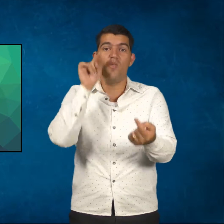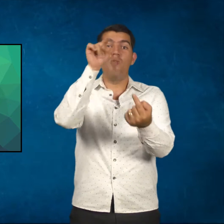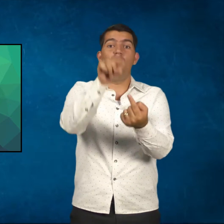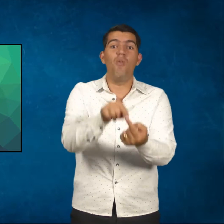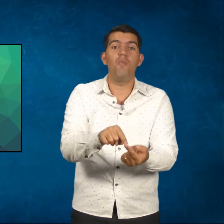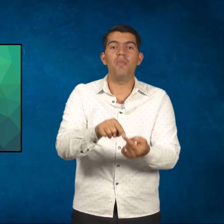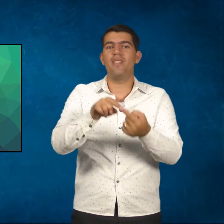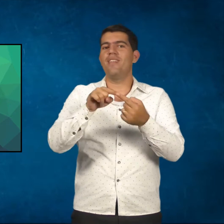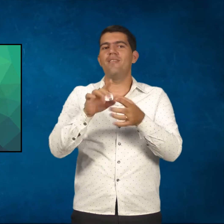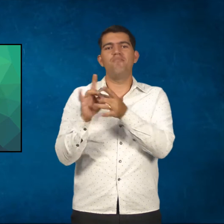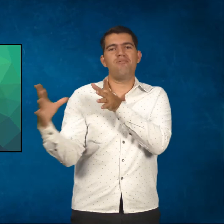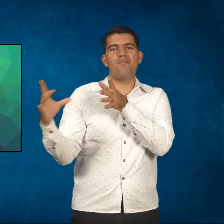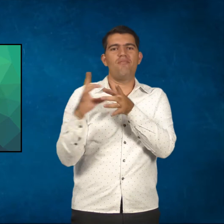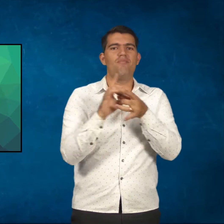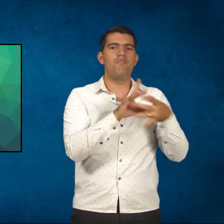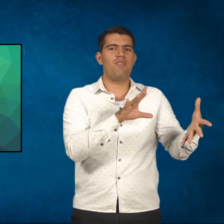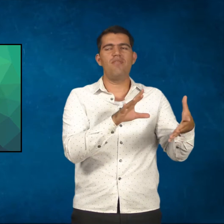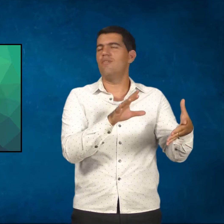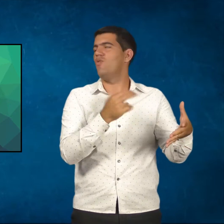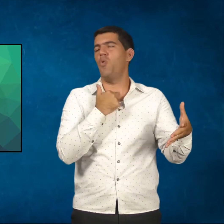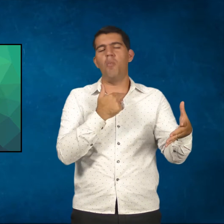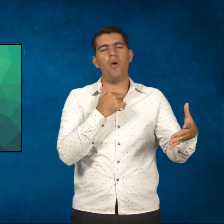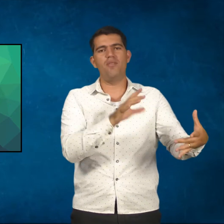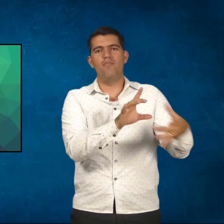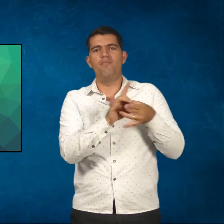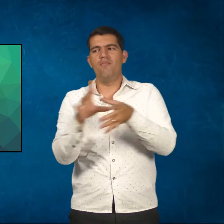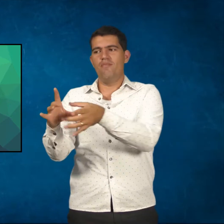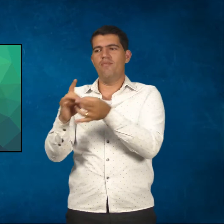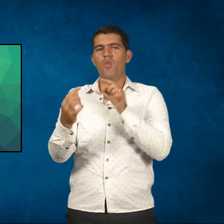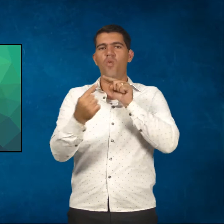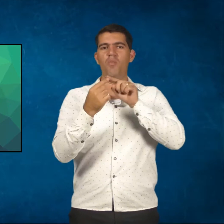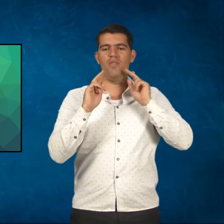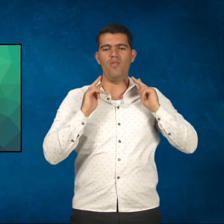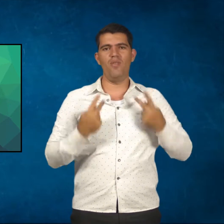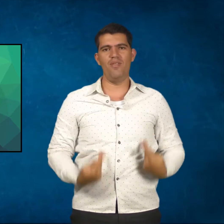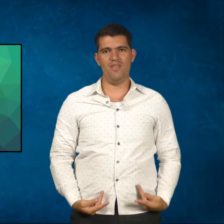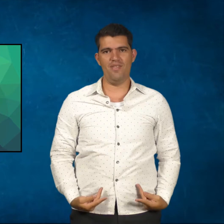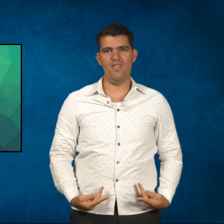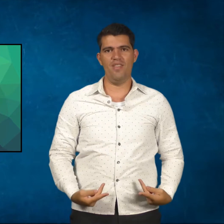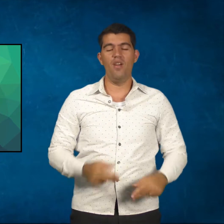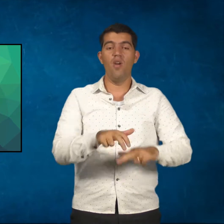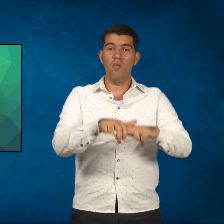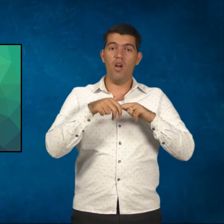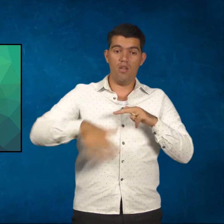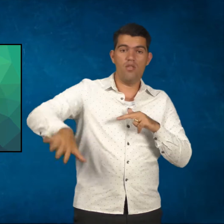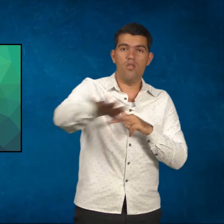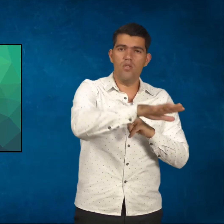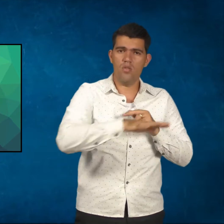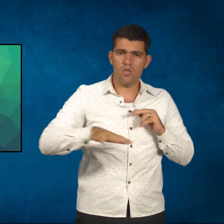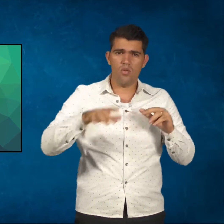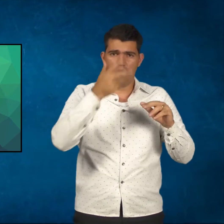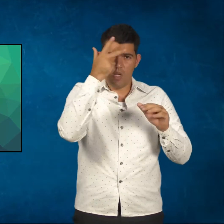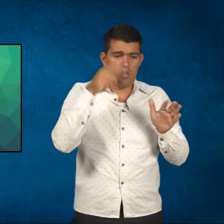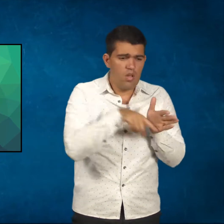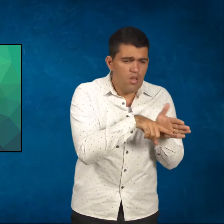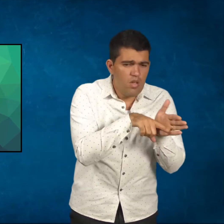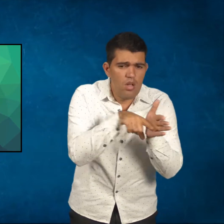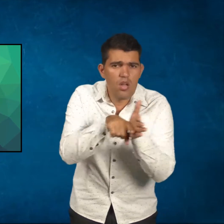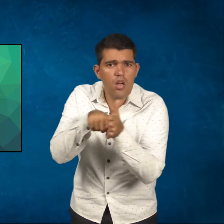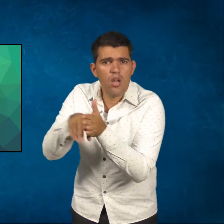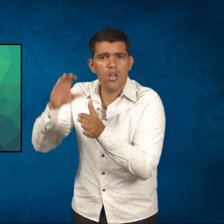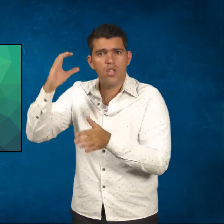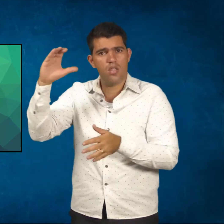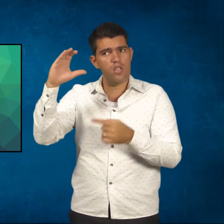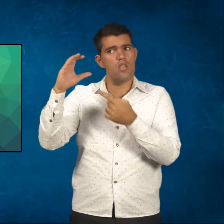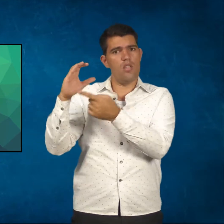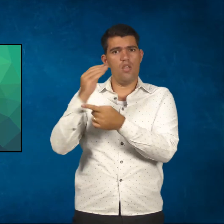dimensões indissociáveis da vida humana, e o desenvolvimento de capacidades de investigação científica, que é